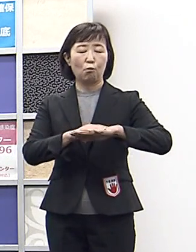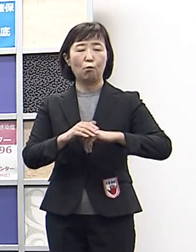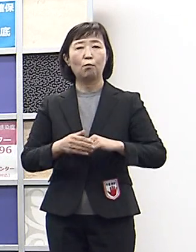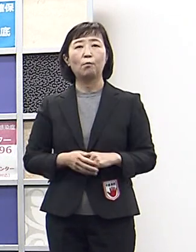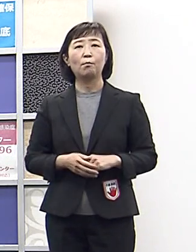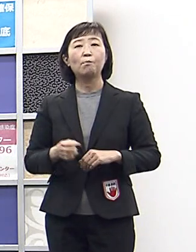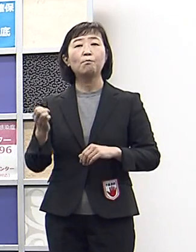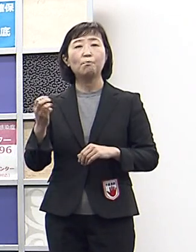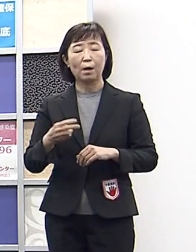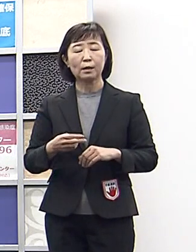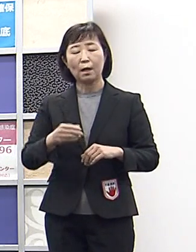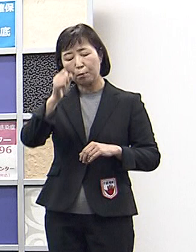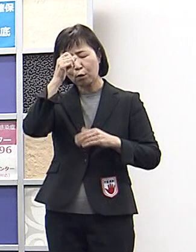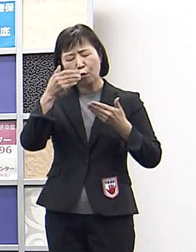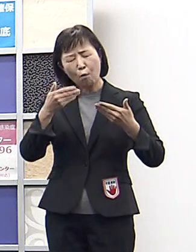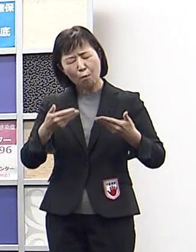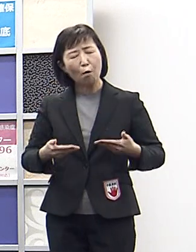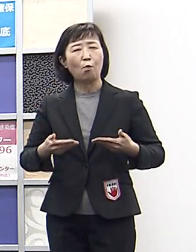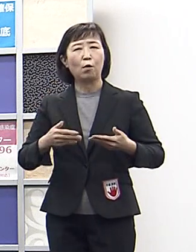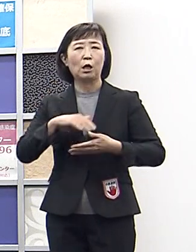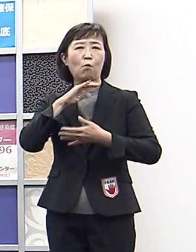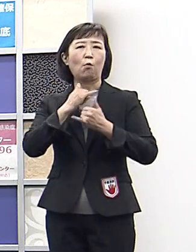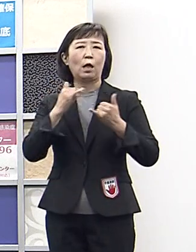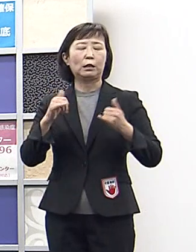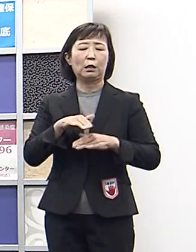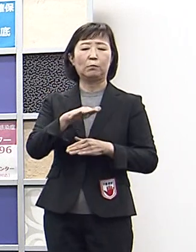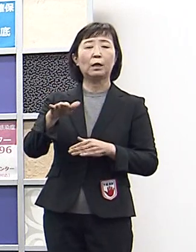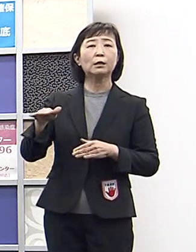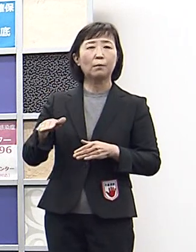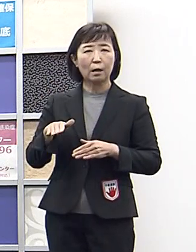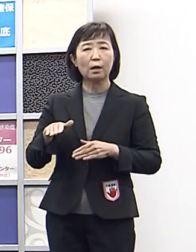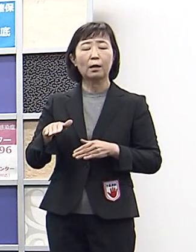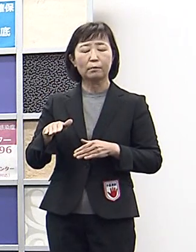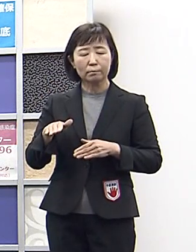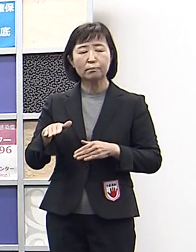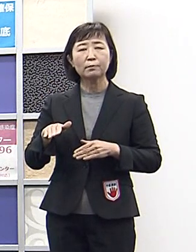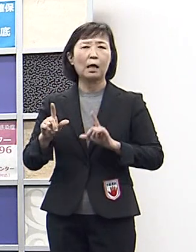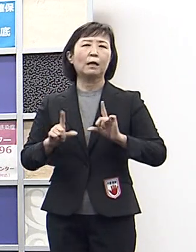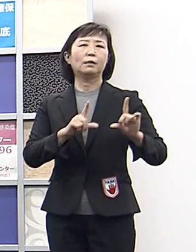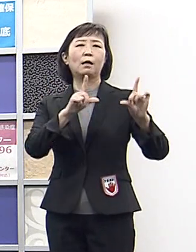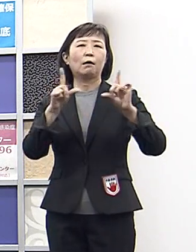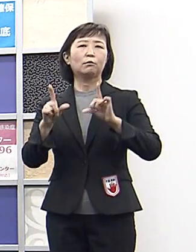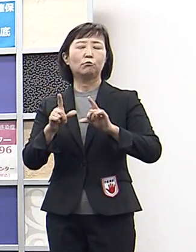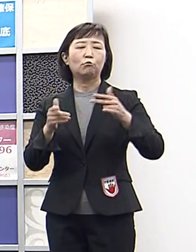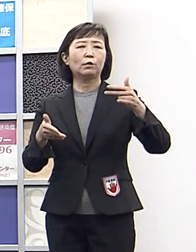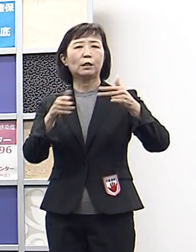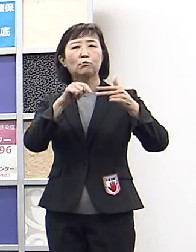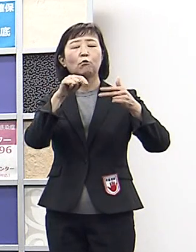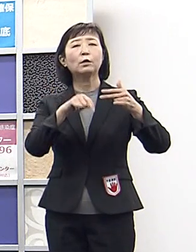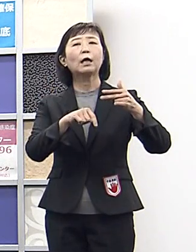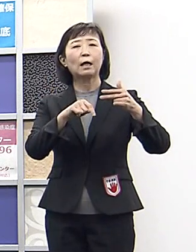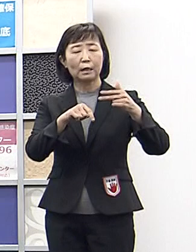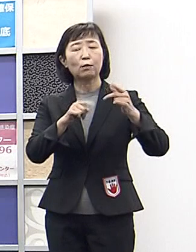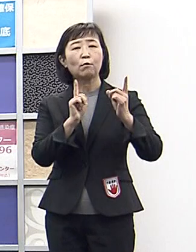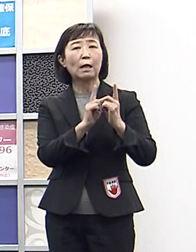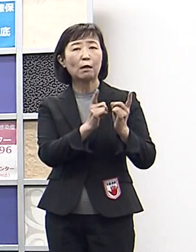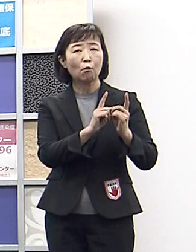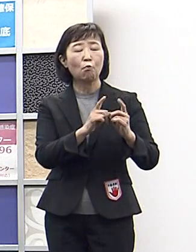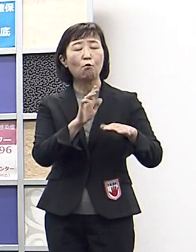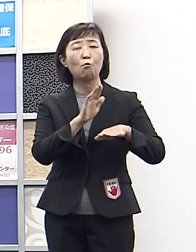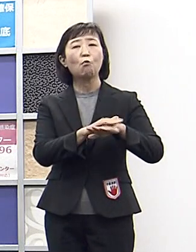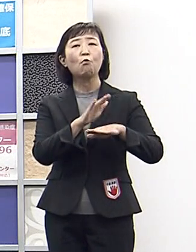なお重症化リスクが高い高齢者の皆様がなどが生活している施設などでの対応につきましては